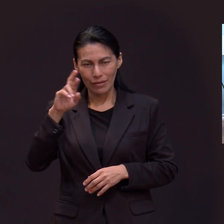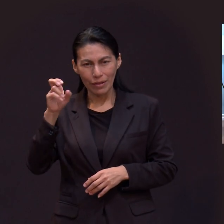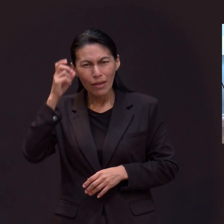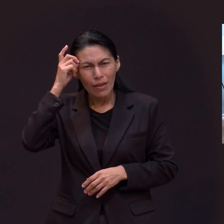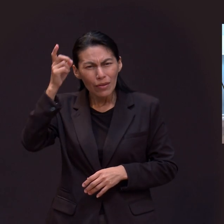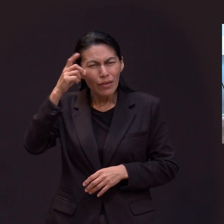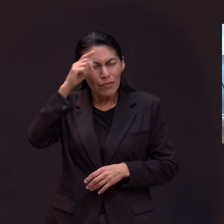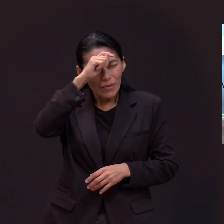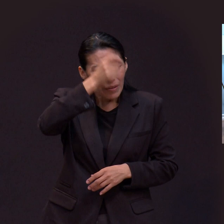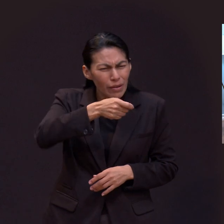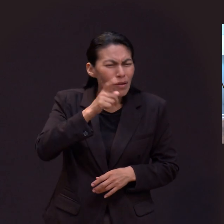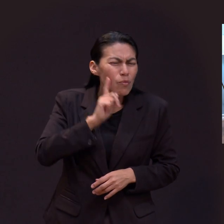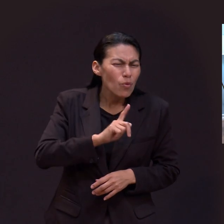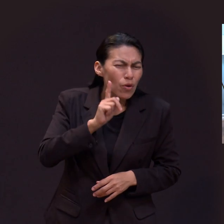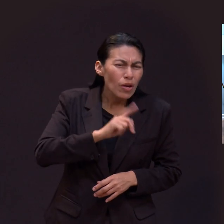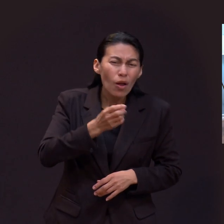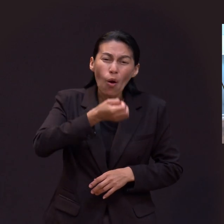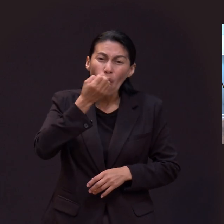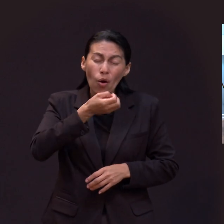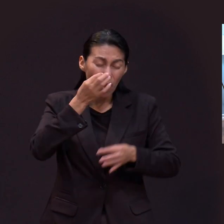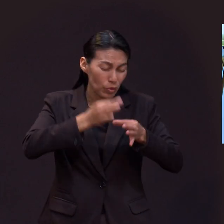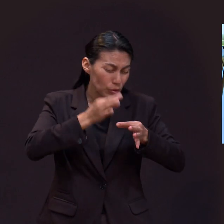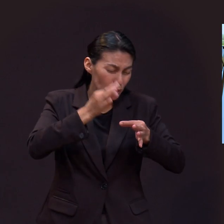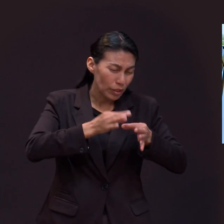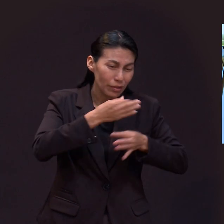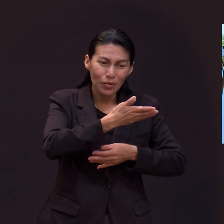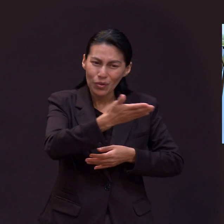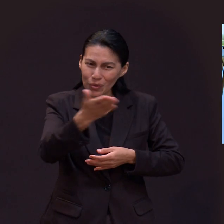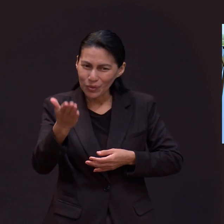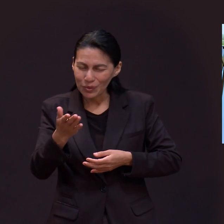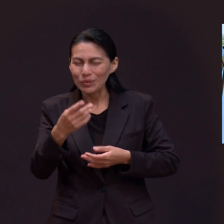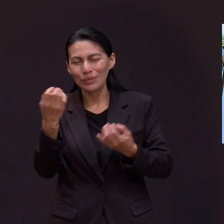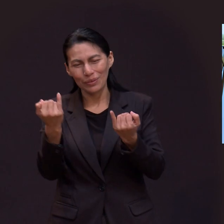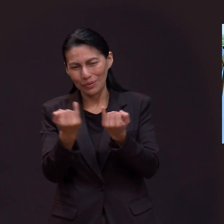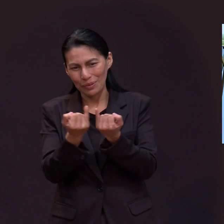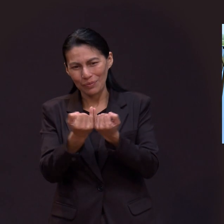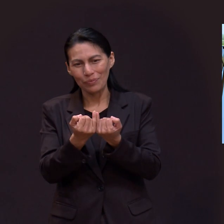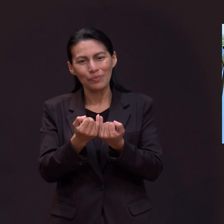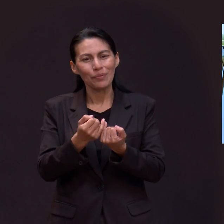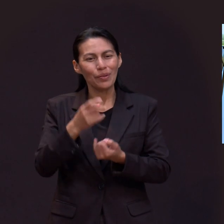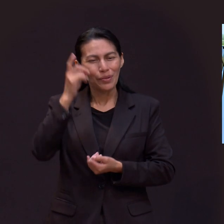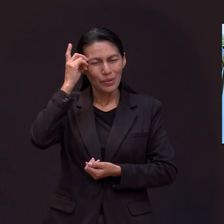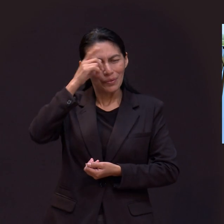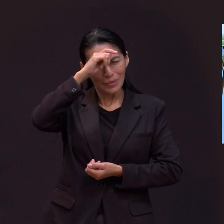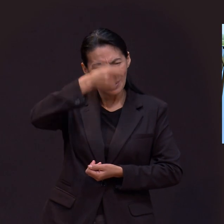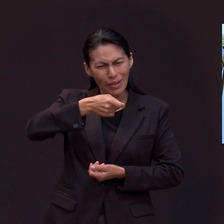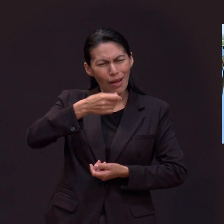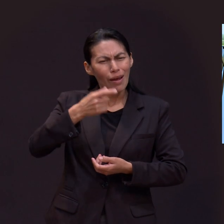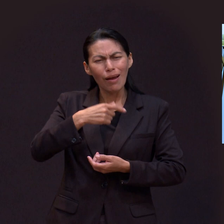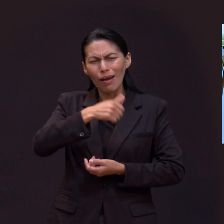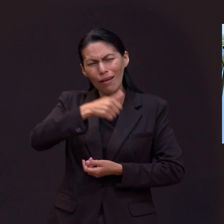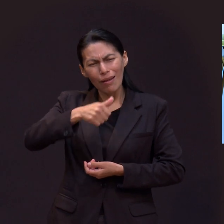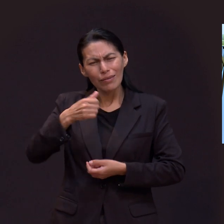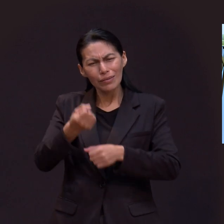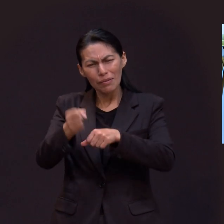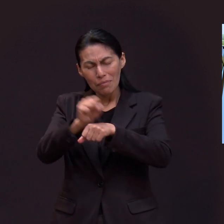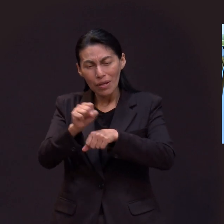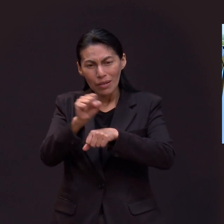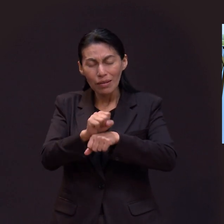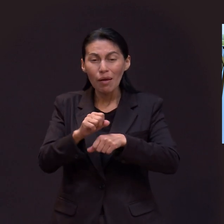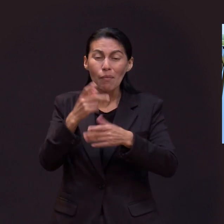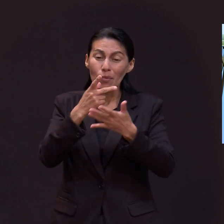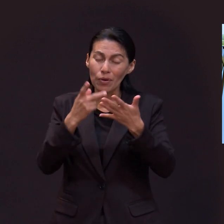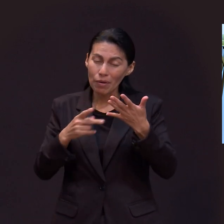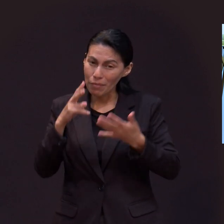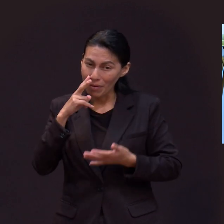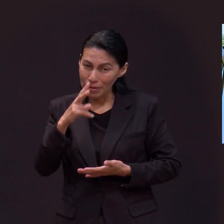guerreras de la oración y a todos ustedes amén ha sido de bendición ver el programa cada semana mi